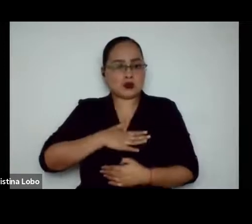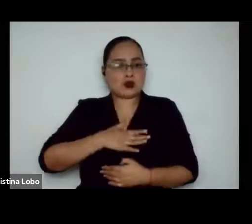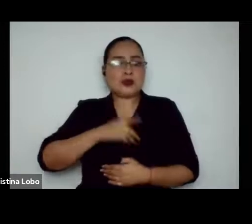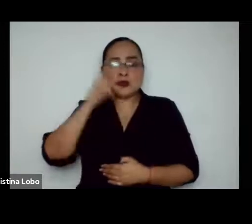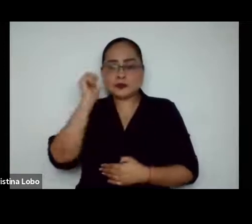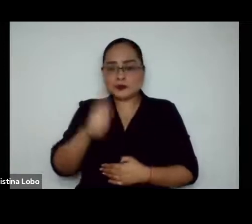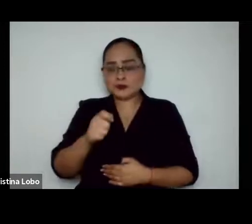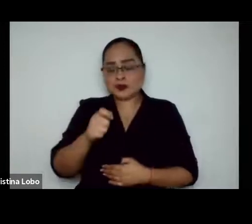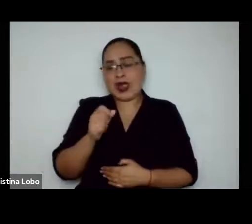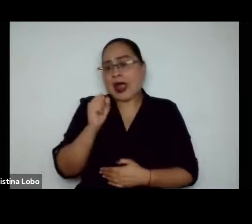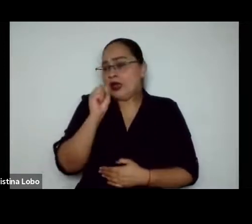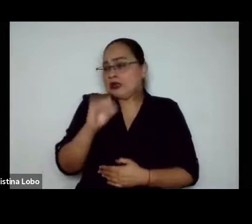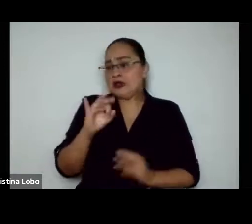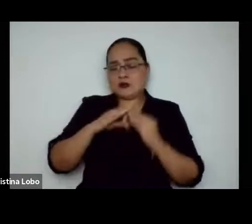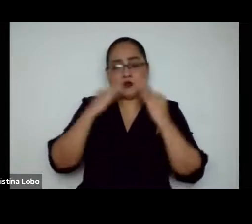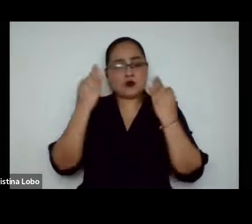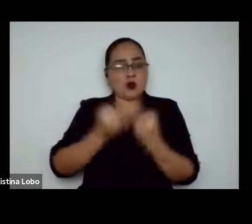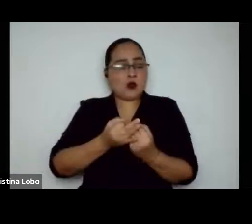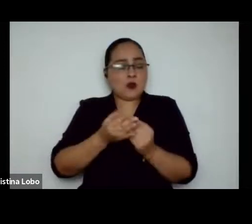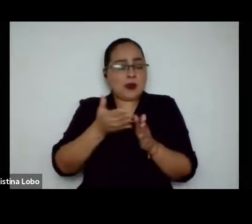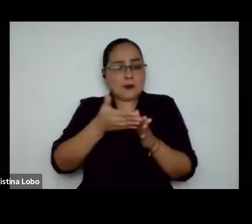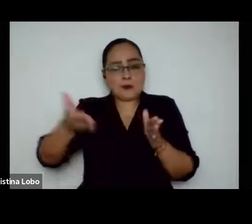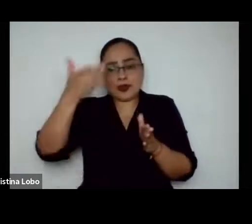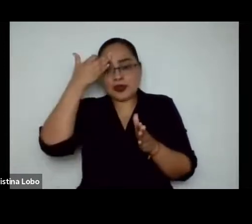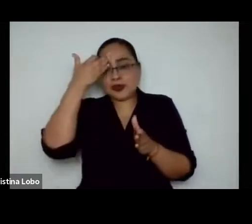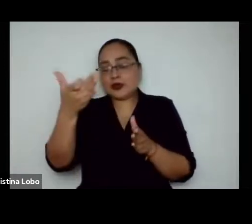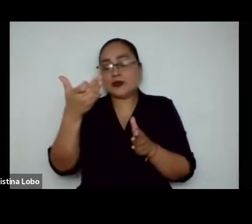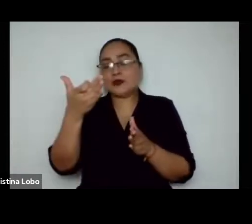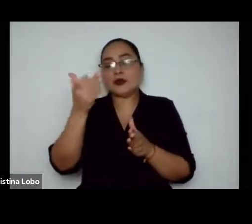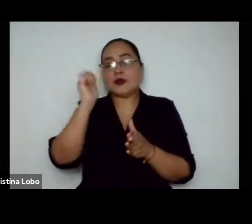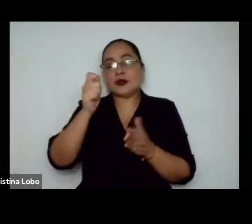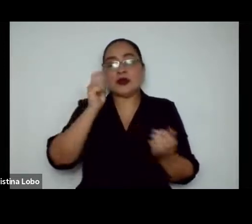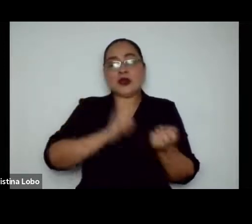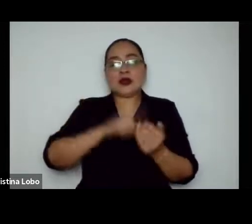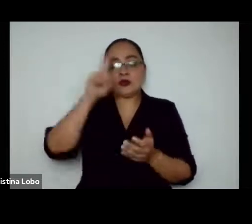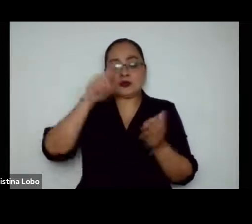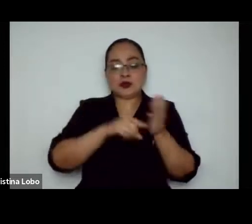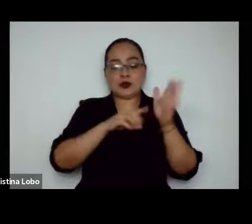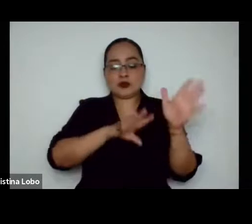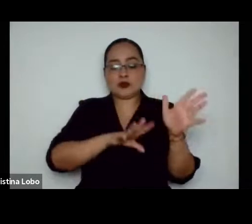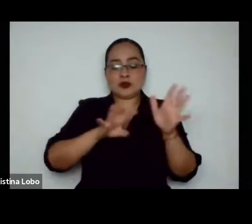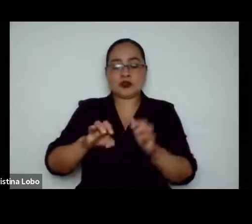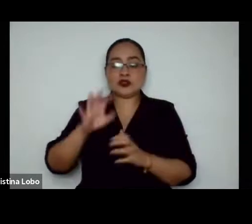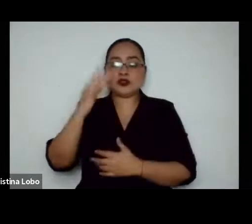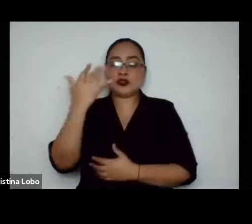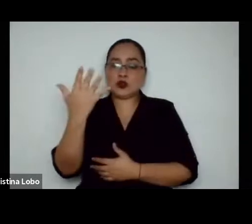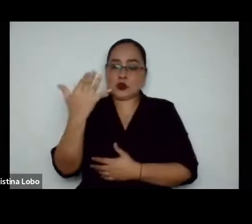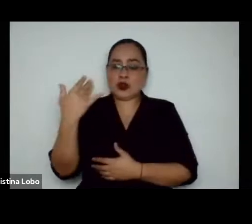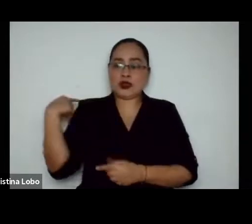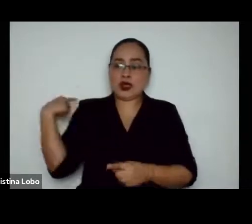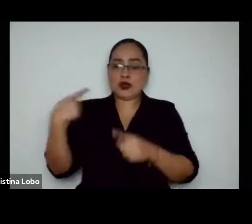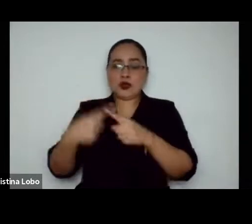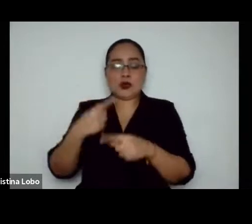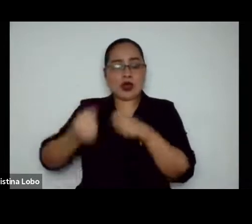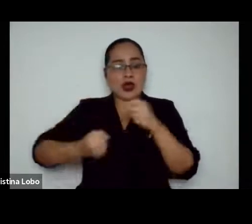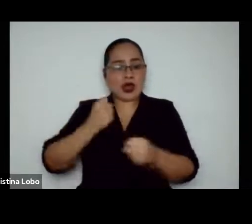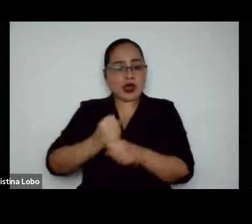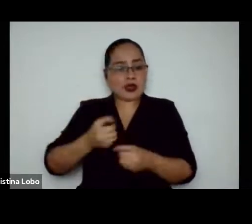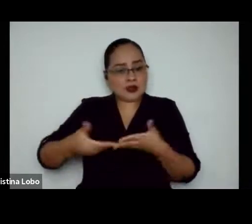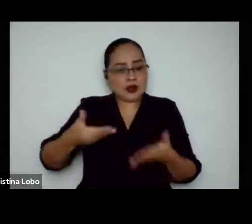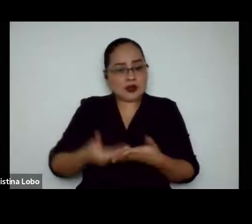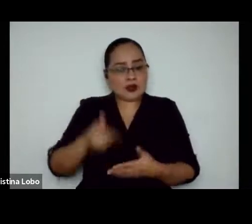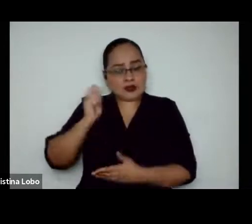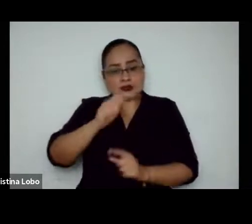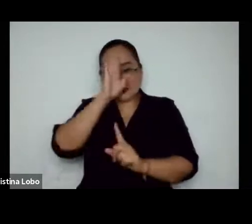que ha sido una etapa que de 1950 a la fecha ha sido una etapa, digamos, con la misma